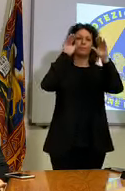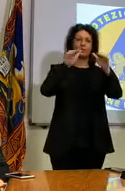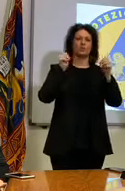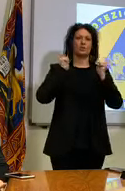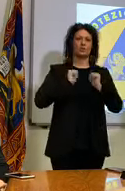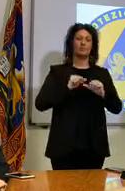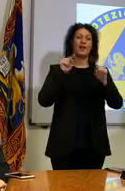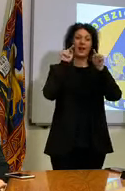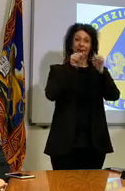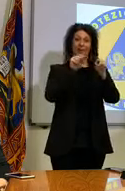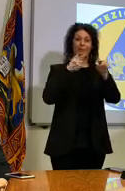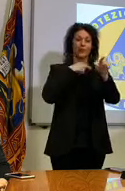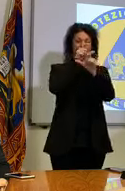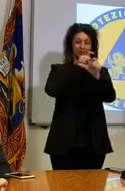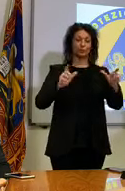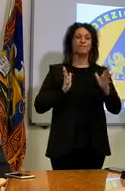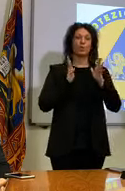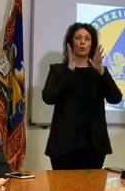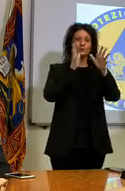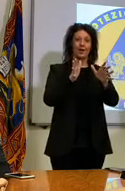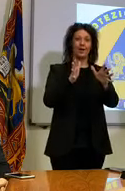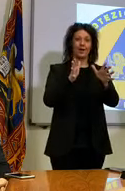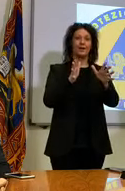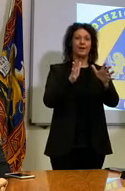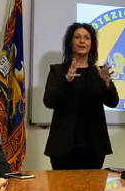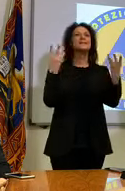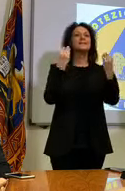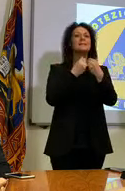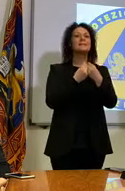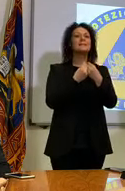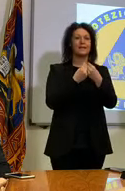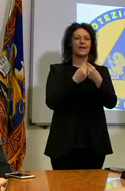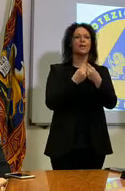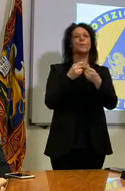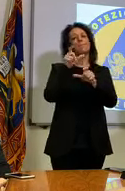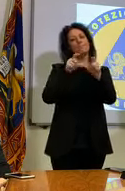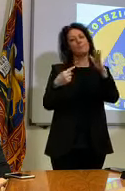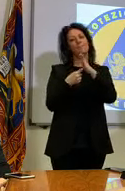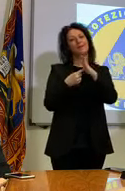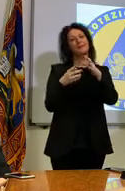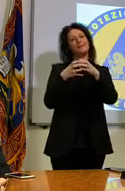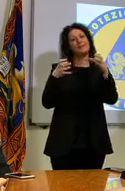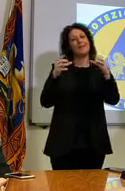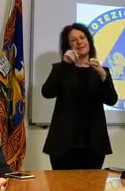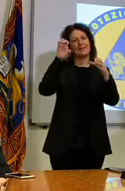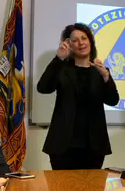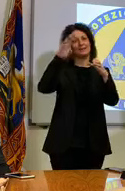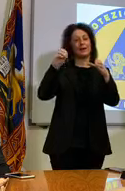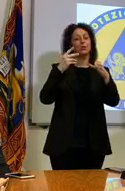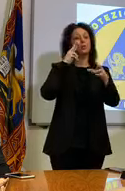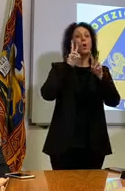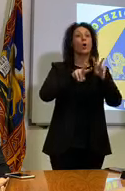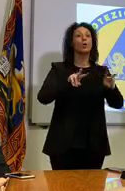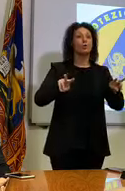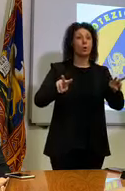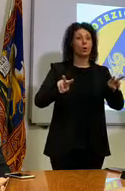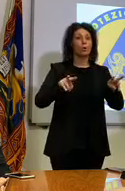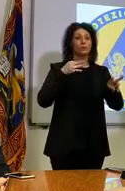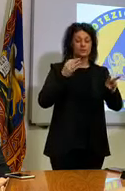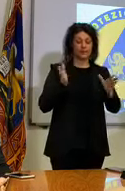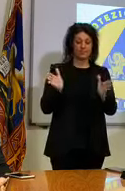sono i volontari della protezione civile insieme al personale di azienda zero, viene fatto il controllo, viene fatta